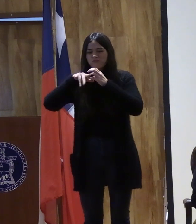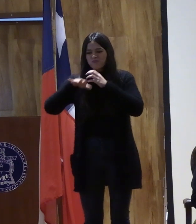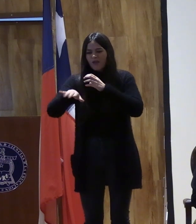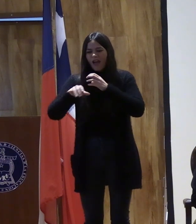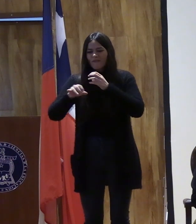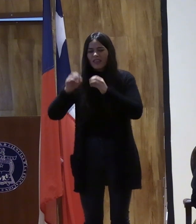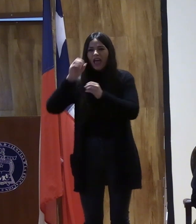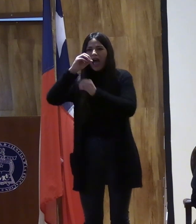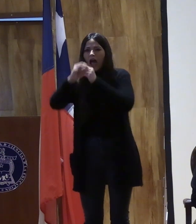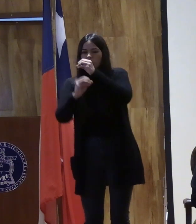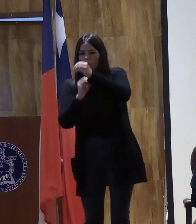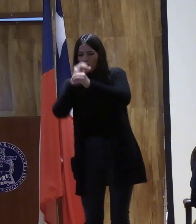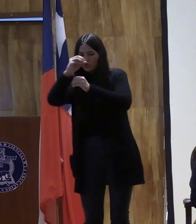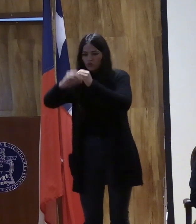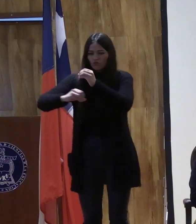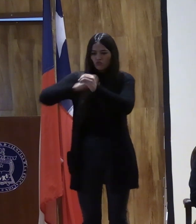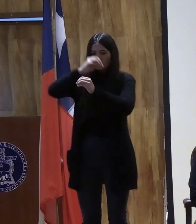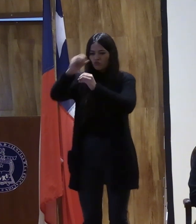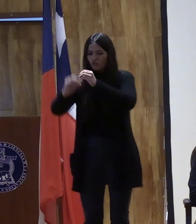todos los átomos que están ahí